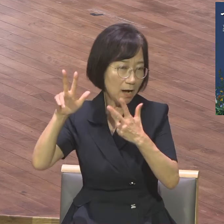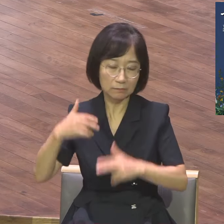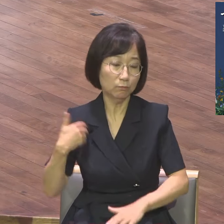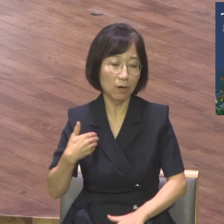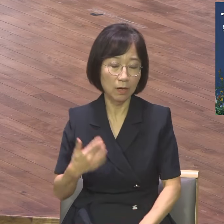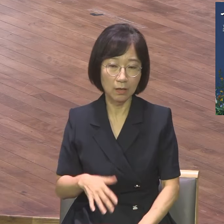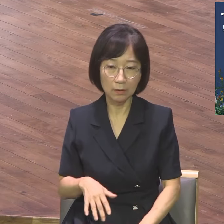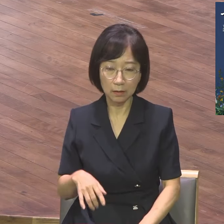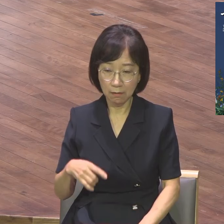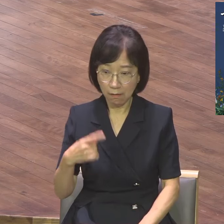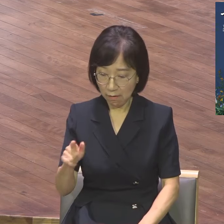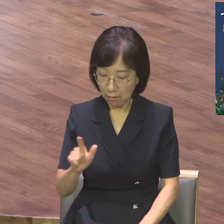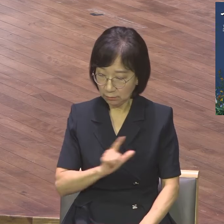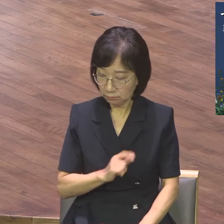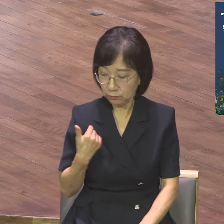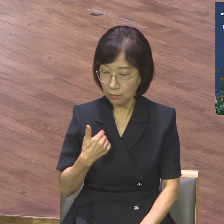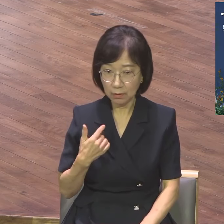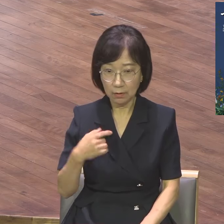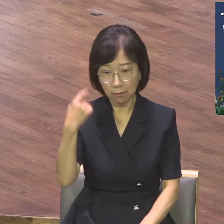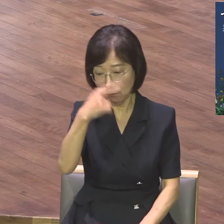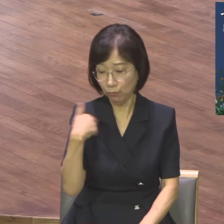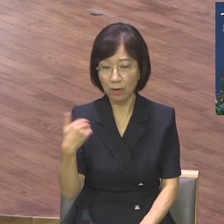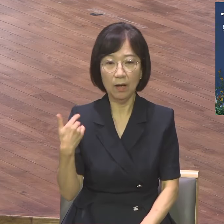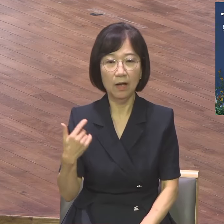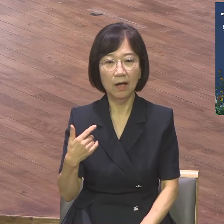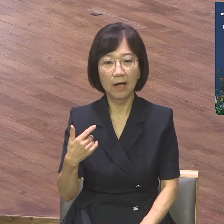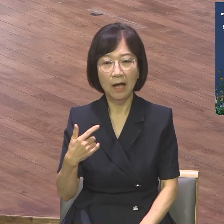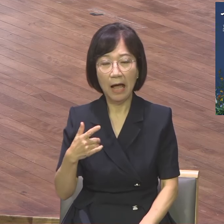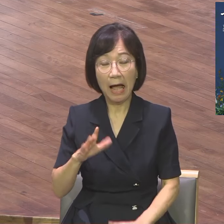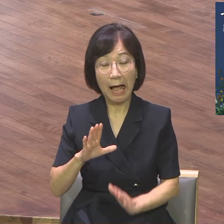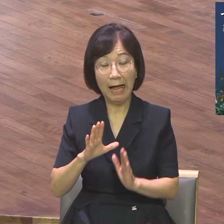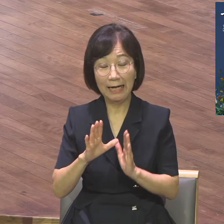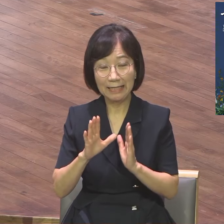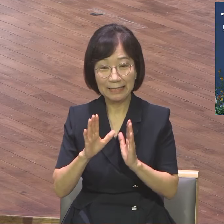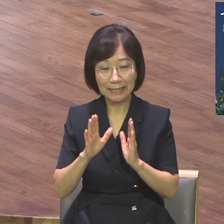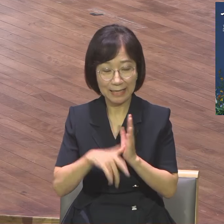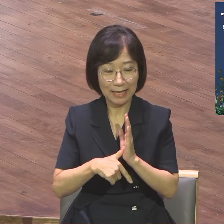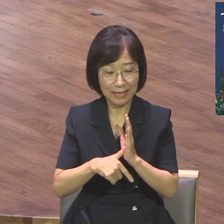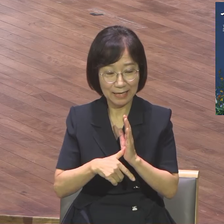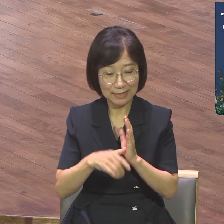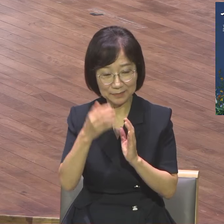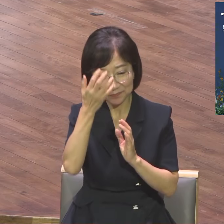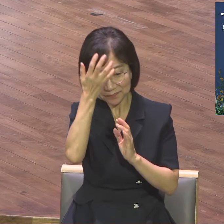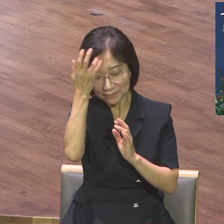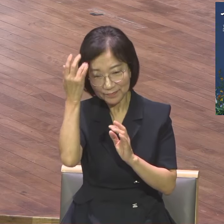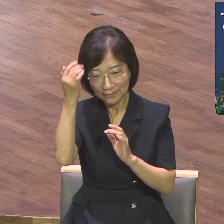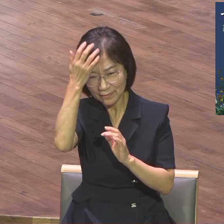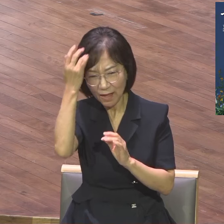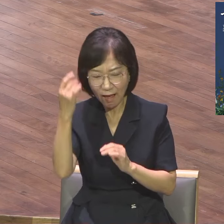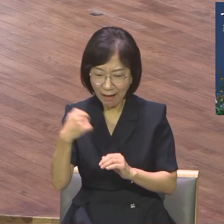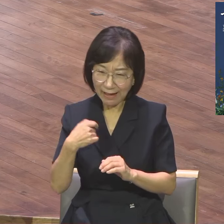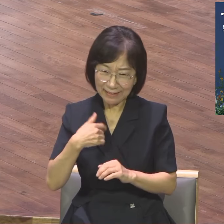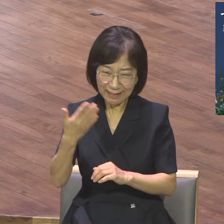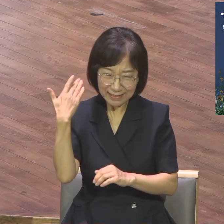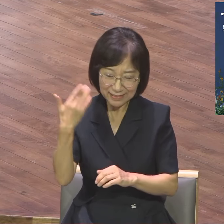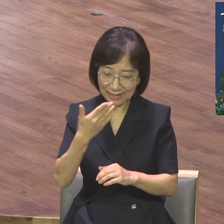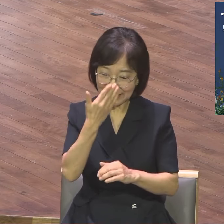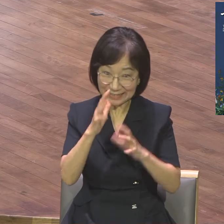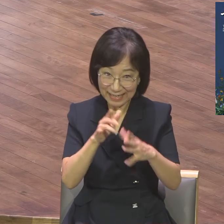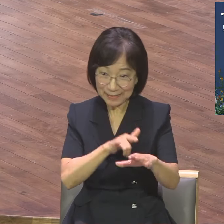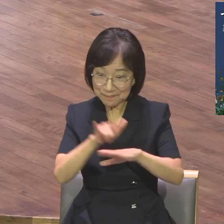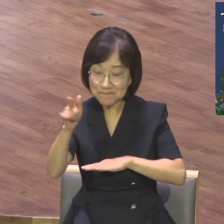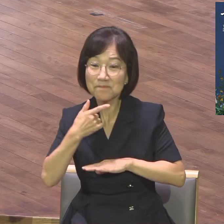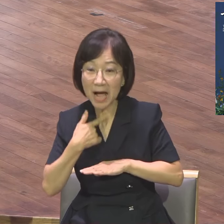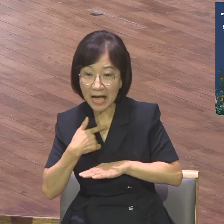맹세하면서 모른다고. 이때 뭐예요? 예수님이 뒤돌아봤습니다. 내가 가보니까 거리가 20m 정도 돼요.